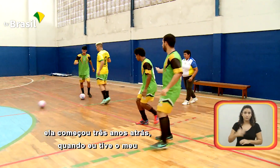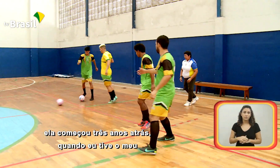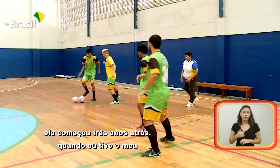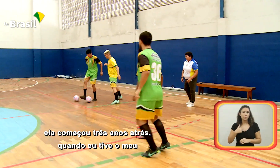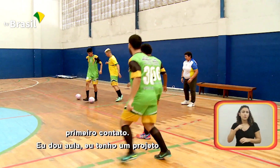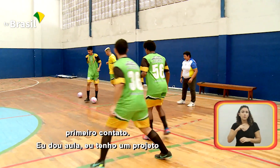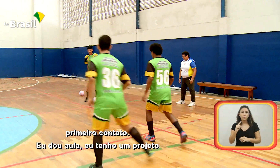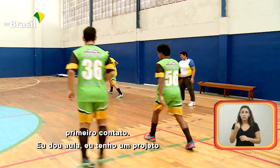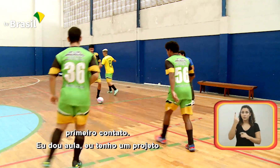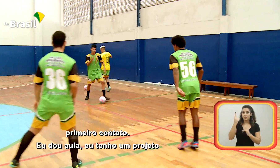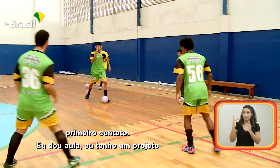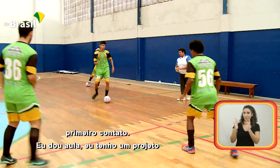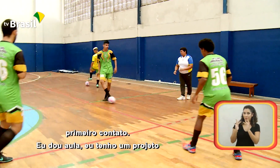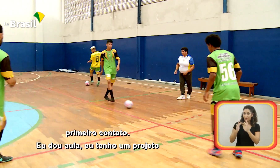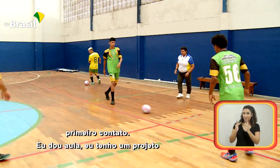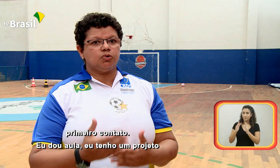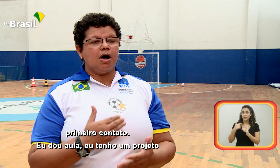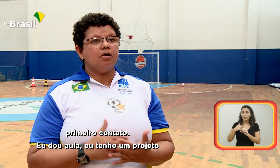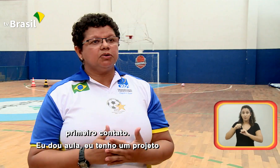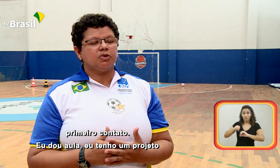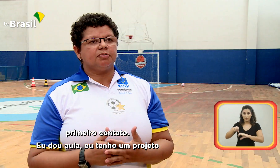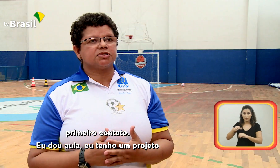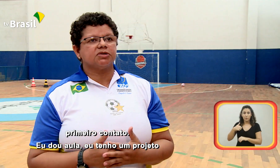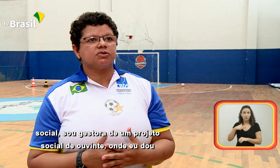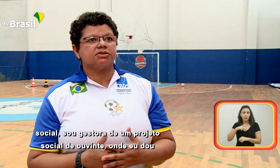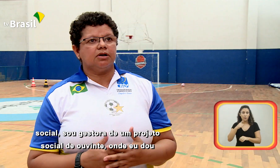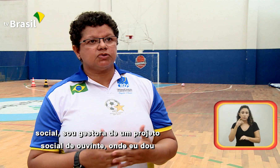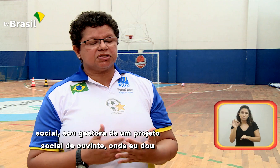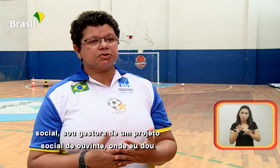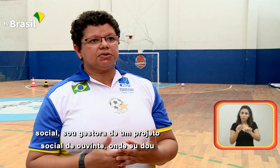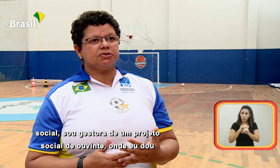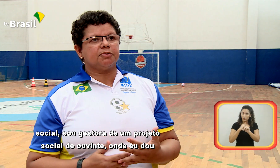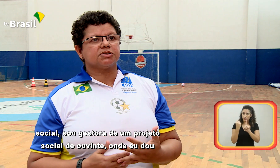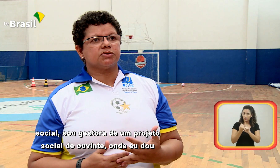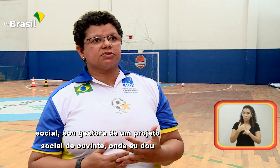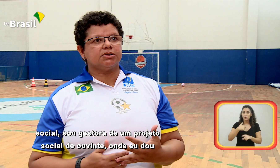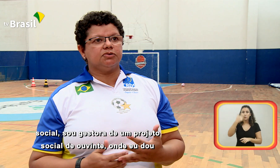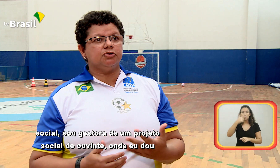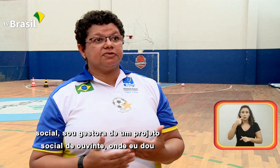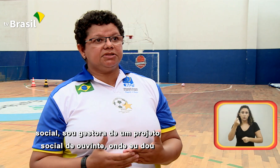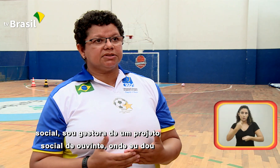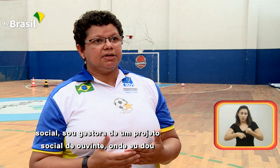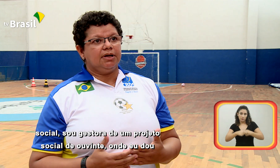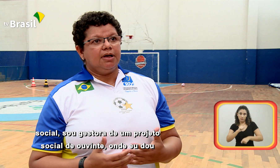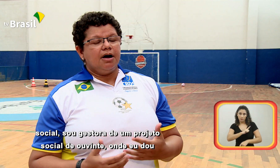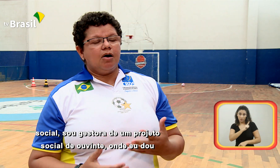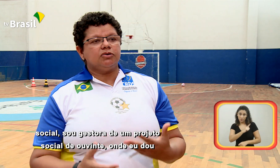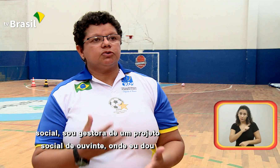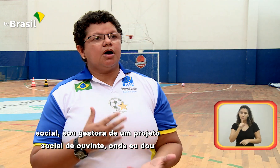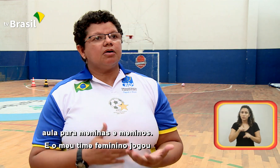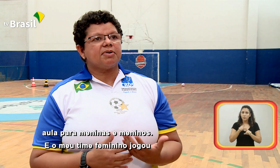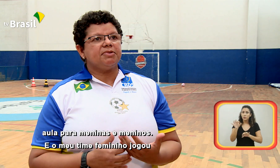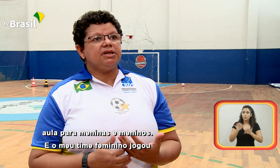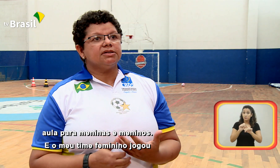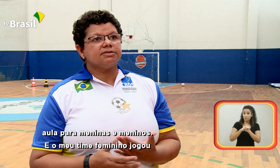meu primeiro contato. Né? Eu dou aula, eu tenho um projeto social, sou gestora de um projeto social de ouvintes, onde eu dou aula para meninas e